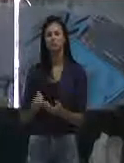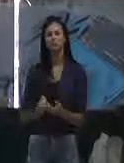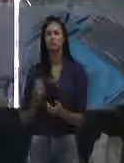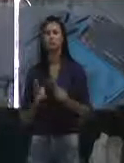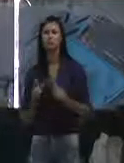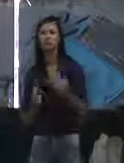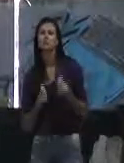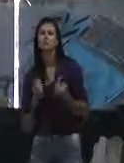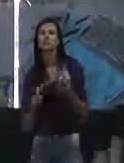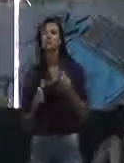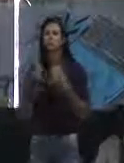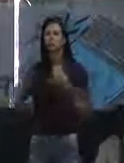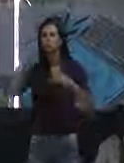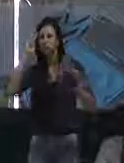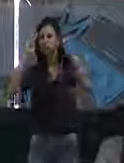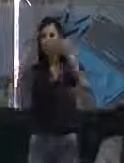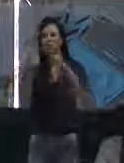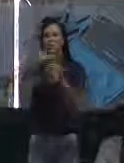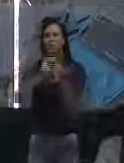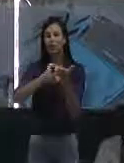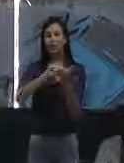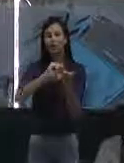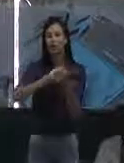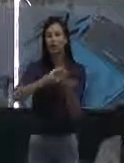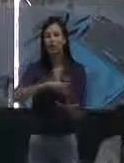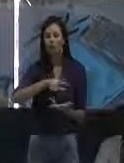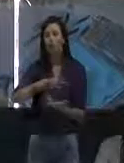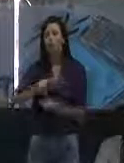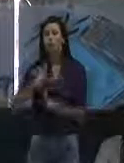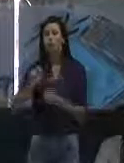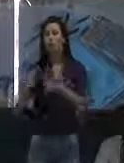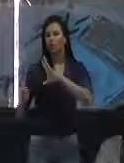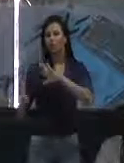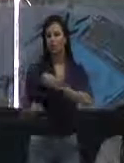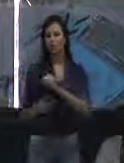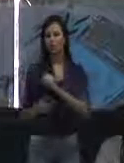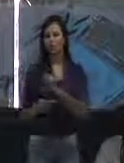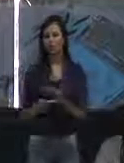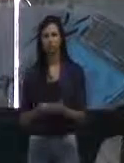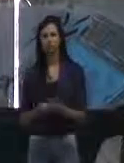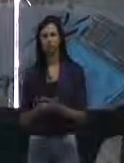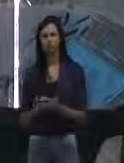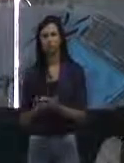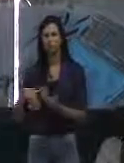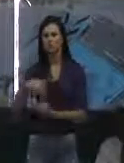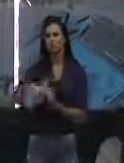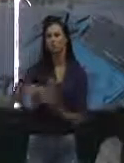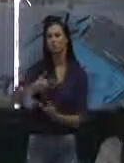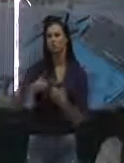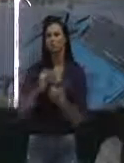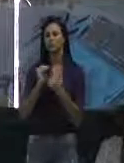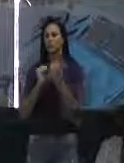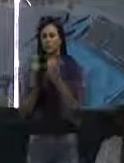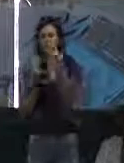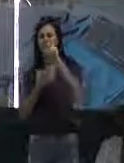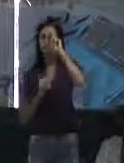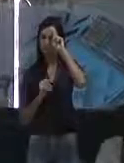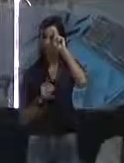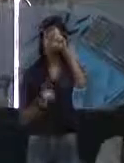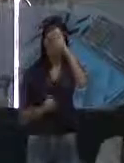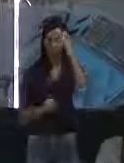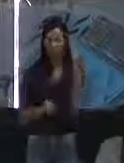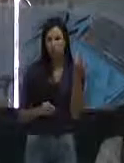forma, desiludida, porque o desamor é gigantesco. Ele é tão exacerbado e crescente a cada dia que as pessoas